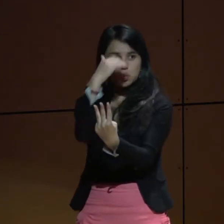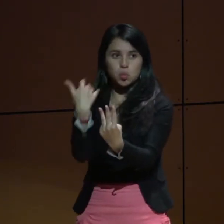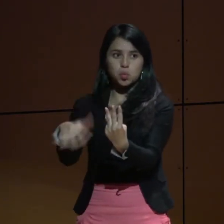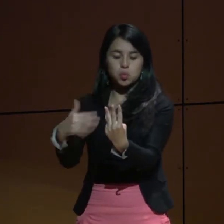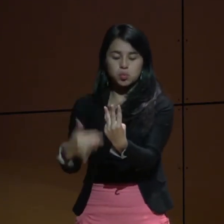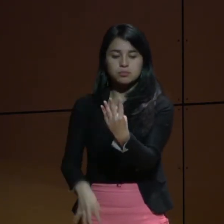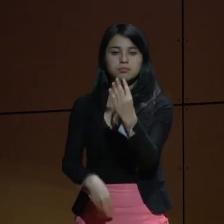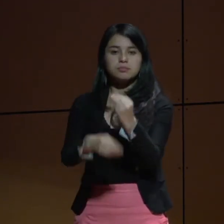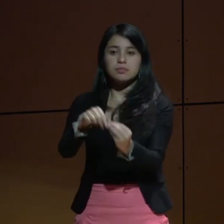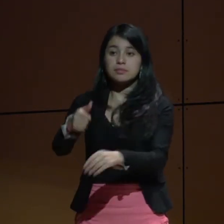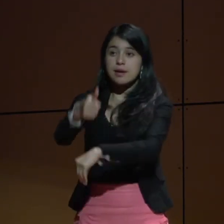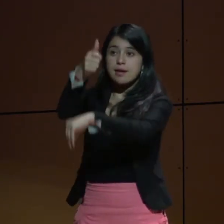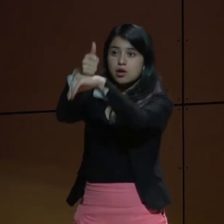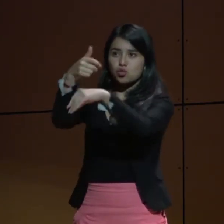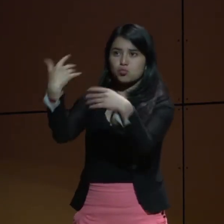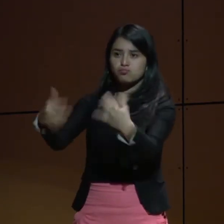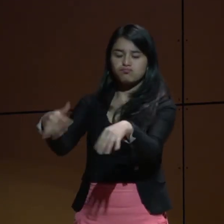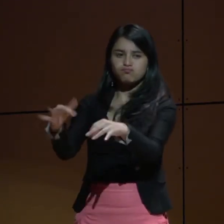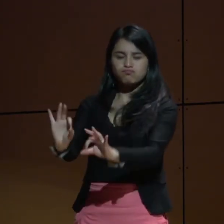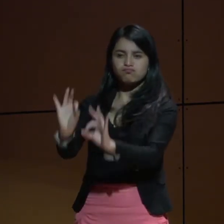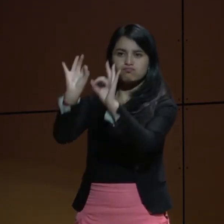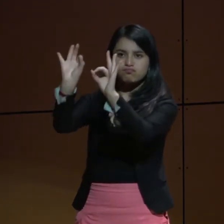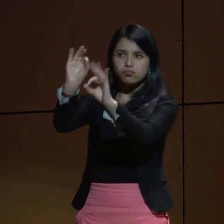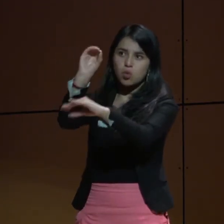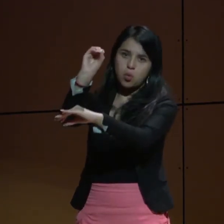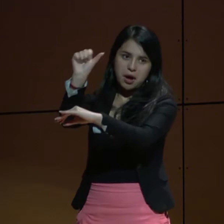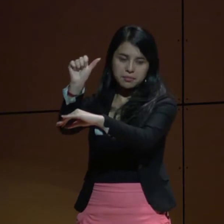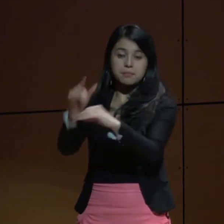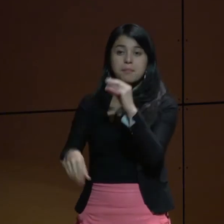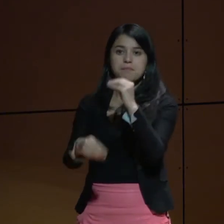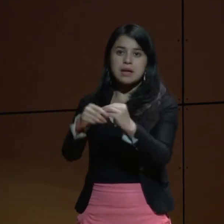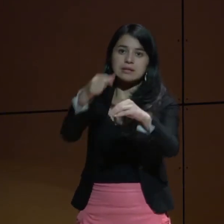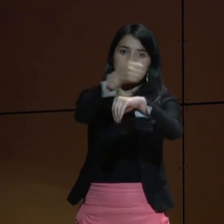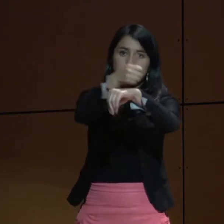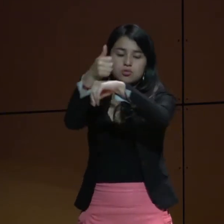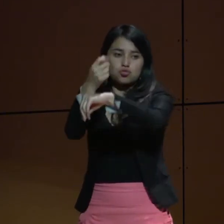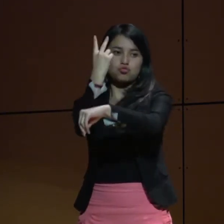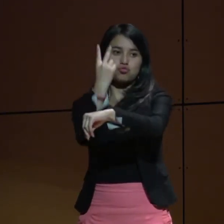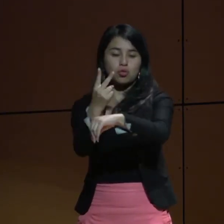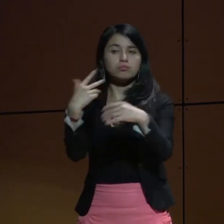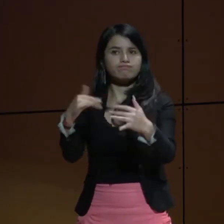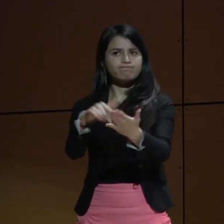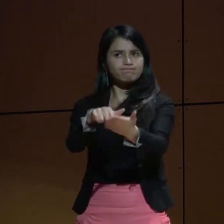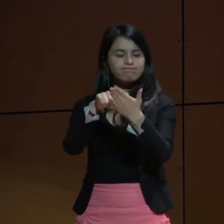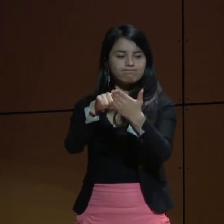a un gran rector o rectora y a 2 rectores ilustres.